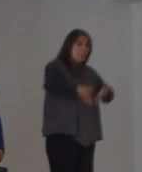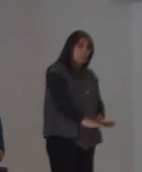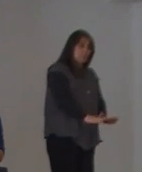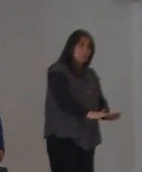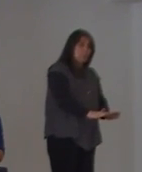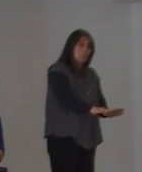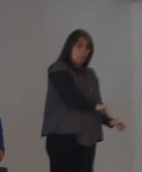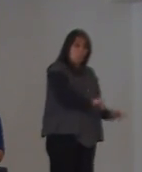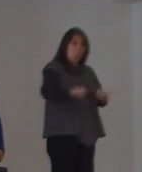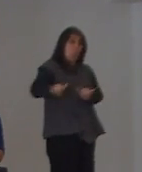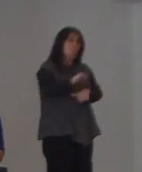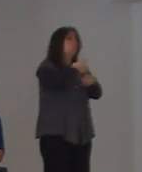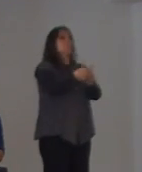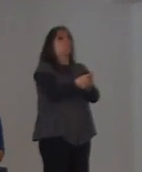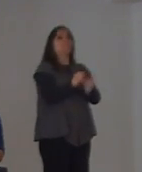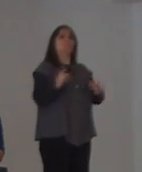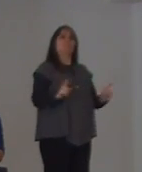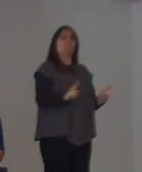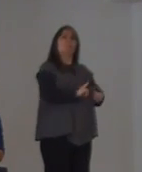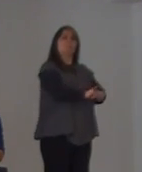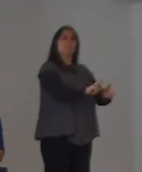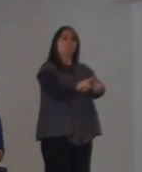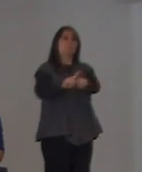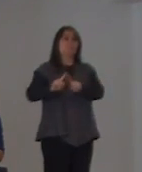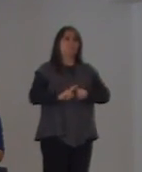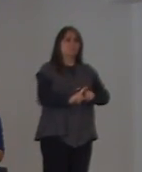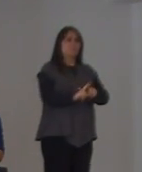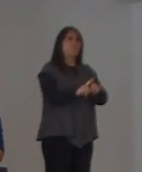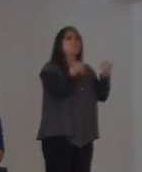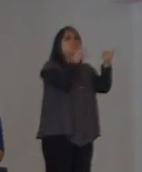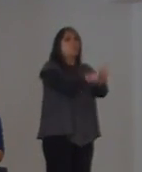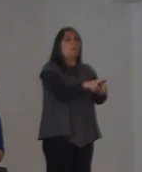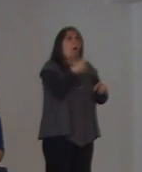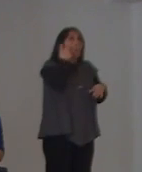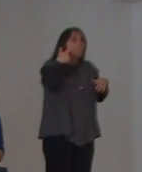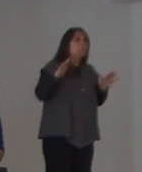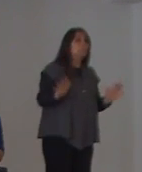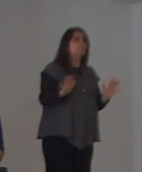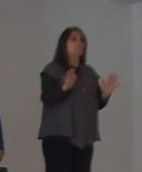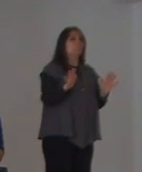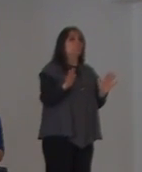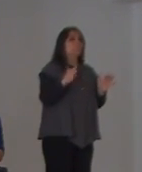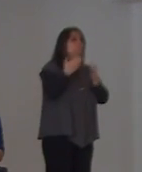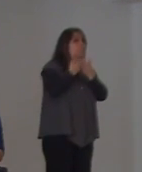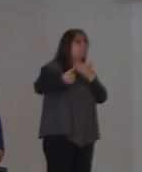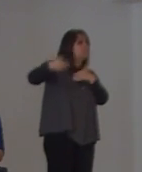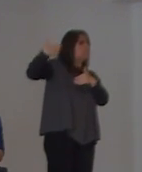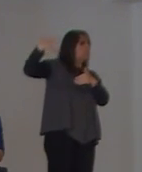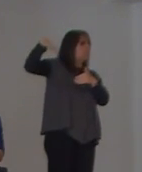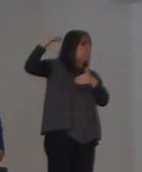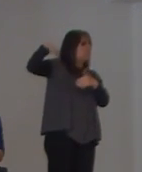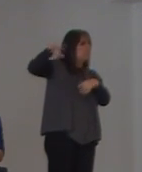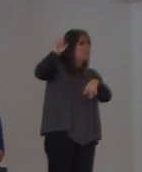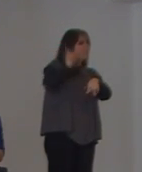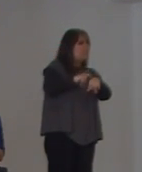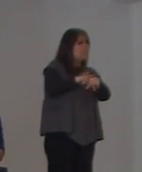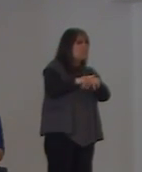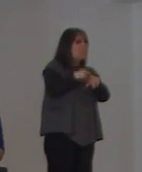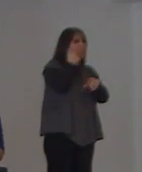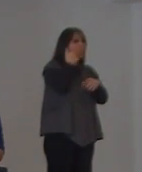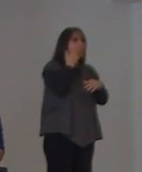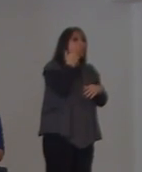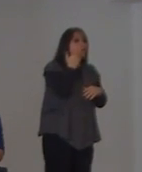nacimiento y desde el mismo momento, yo pensaría que aún más atrás, desde el mismo momento de su